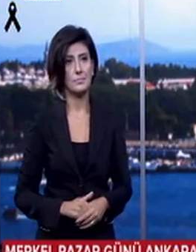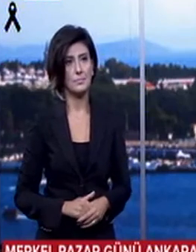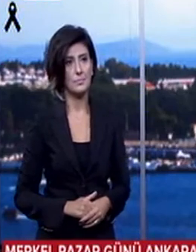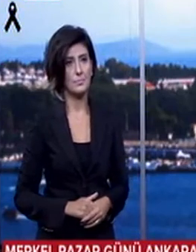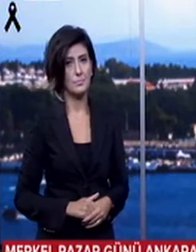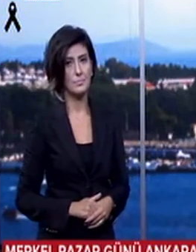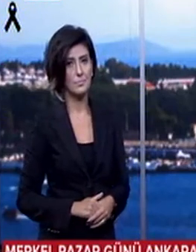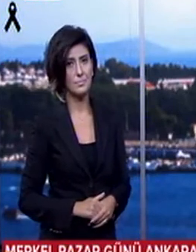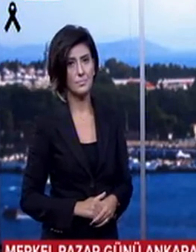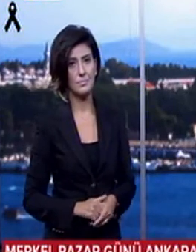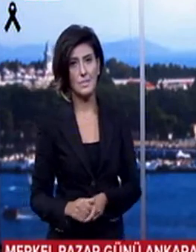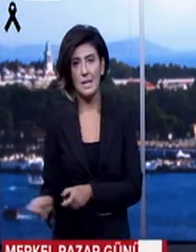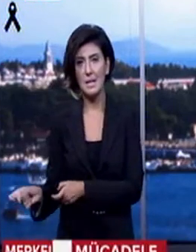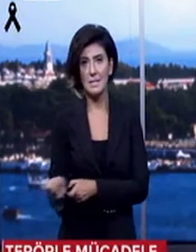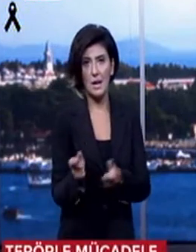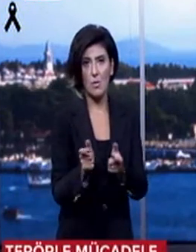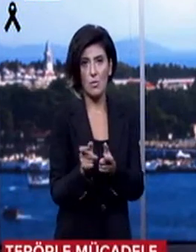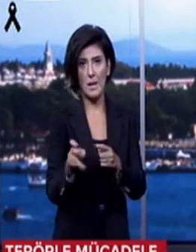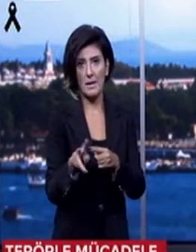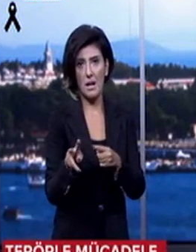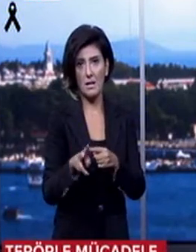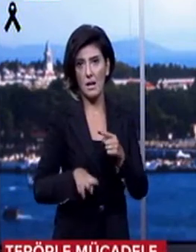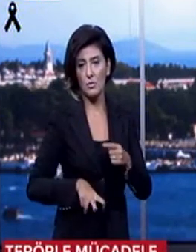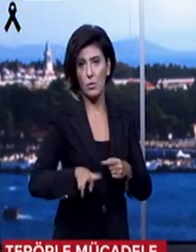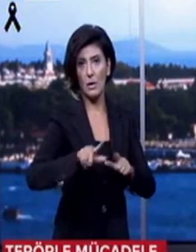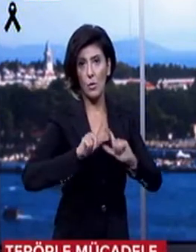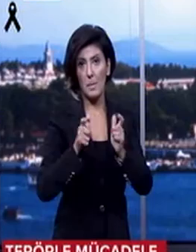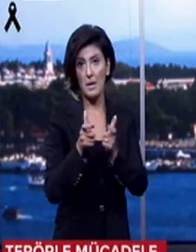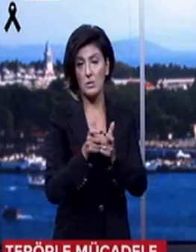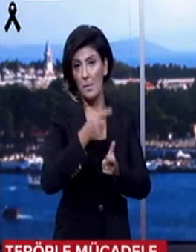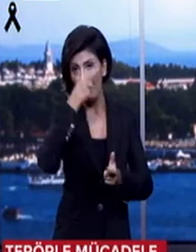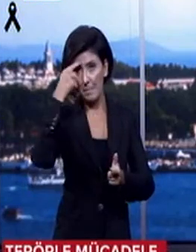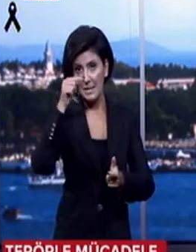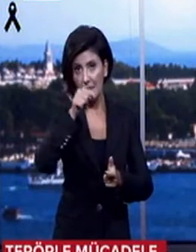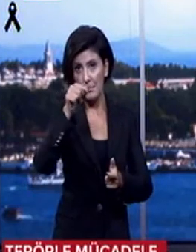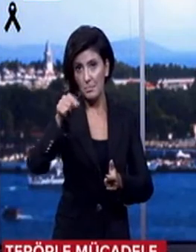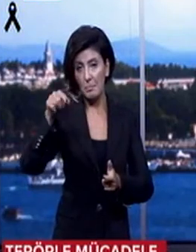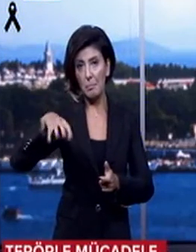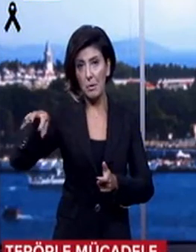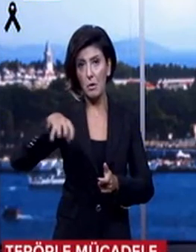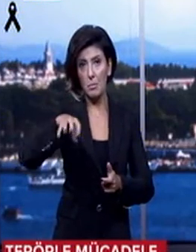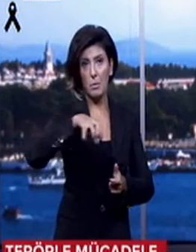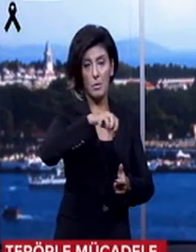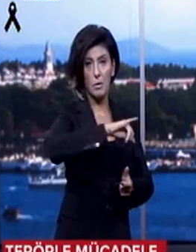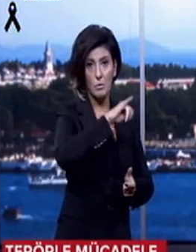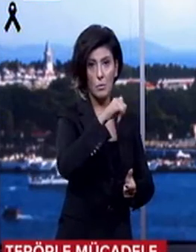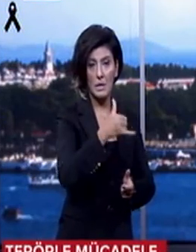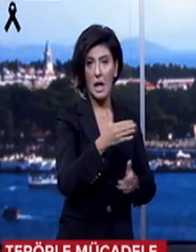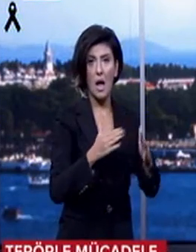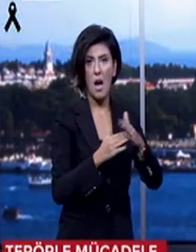Terör örgütü PKK'ya yönelik operasyonlar belirli bölgelerde yoğunlaşarak aralıksız